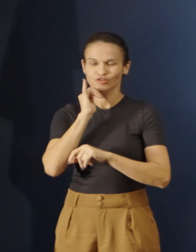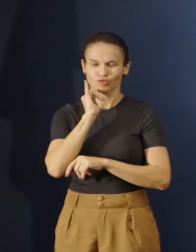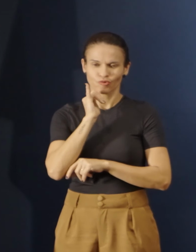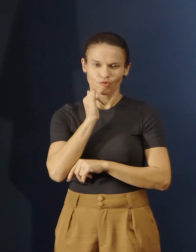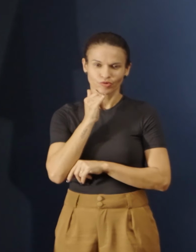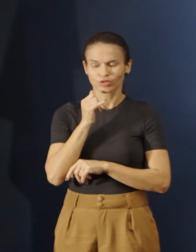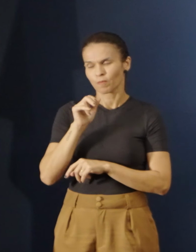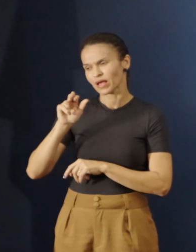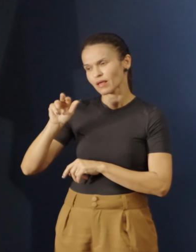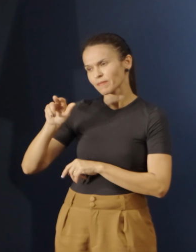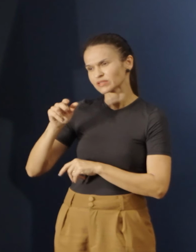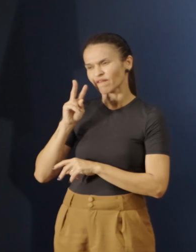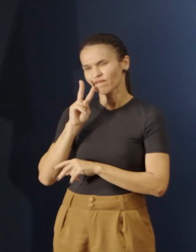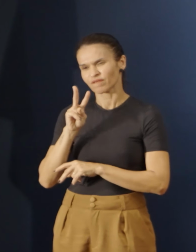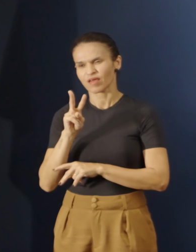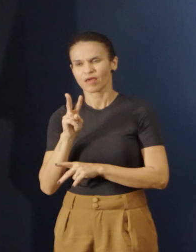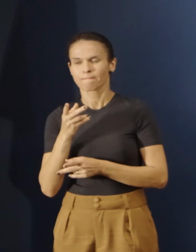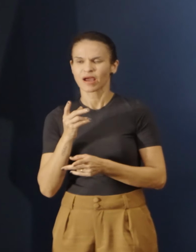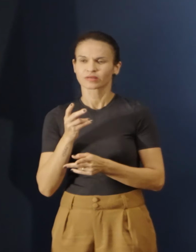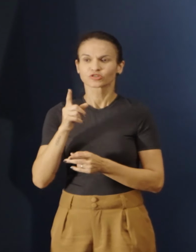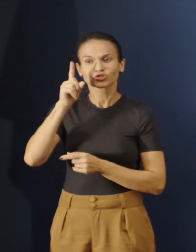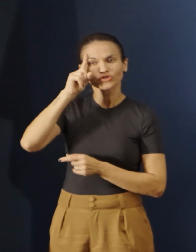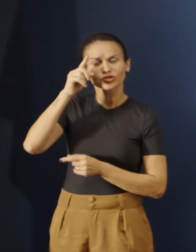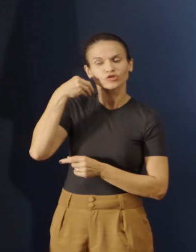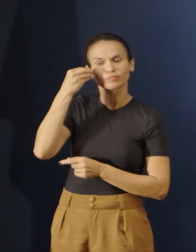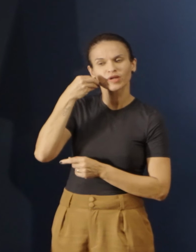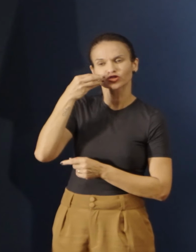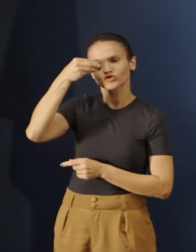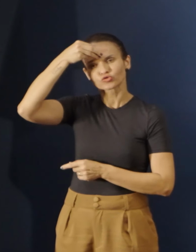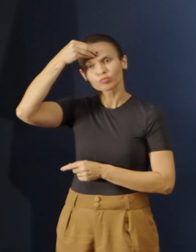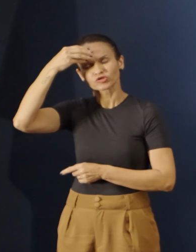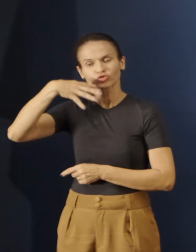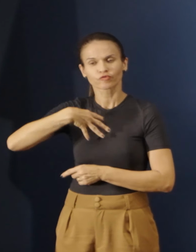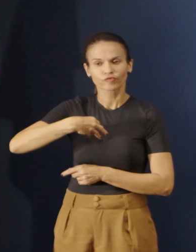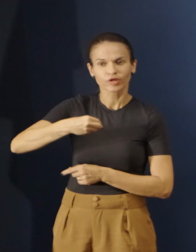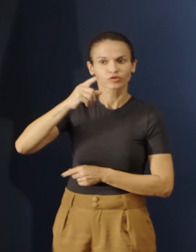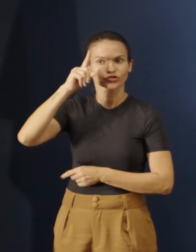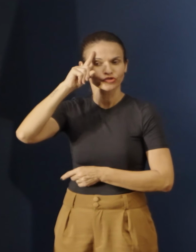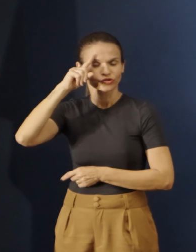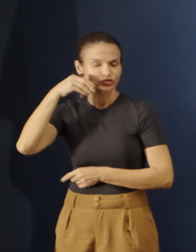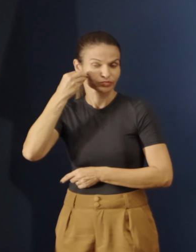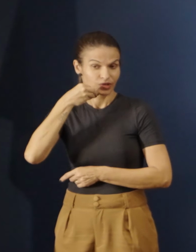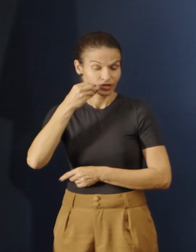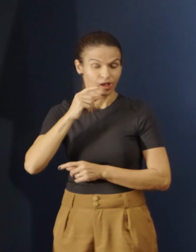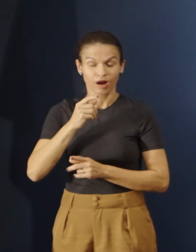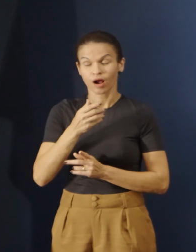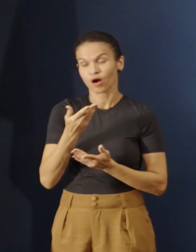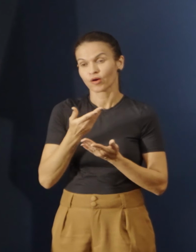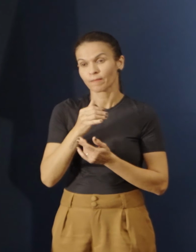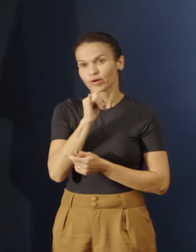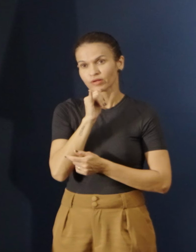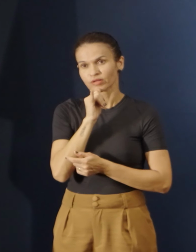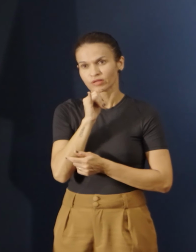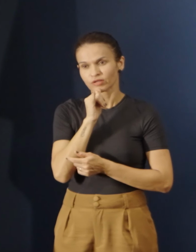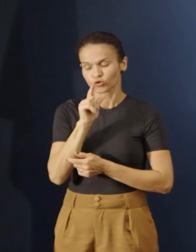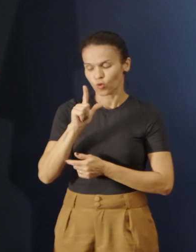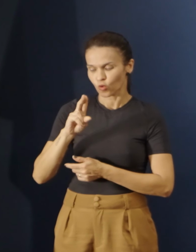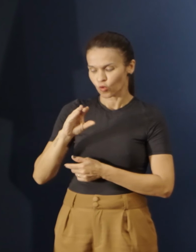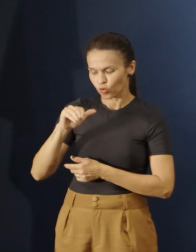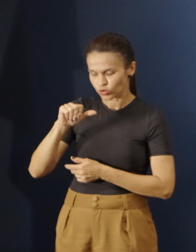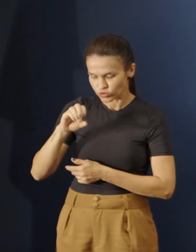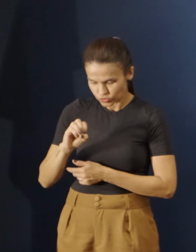para as irmãs dela, que você vê uma coisa mais do cotidiano, fala de sobrinhos, dos filhos, do dia a dia. Agora, por exemplo, as cartas dela do próprio Lúcio